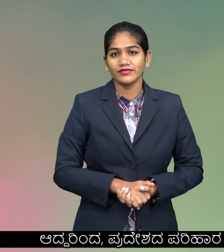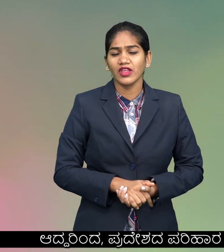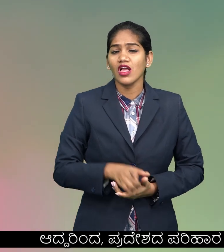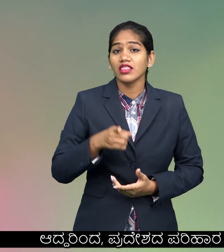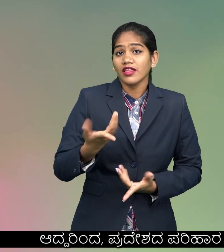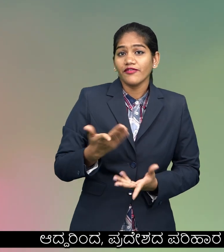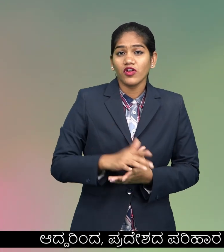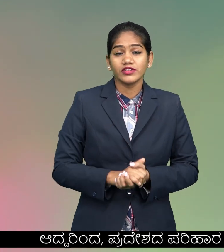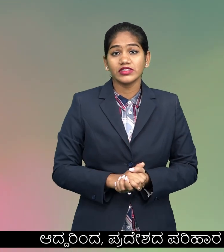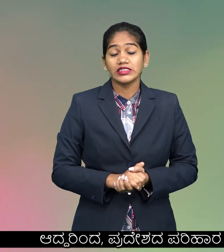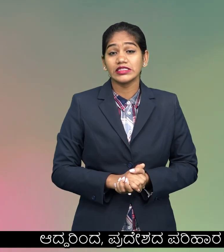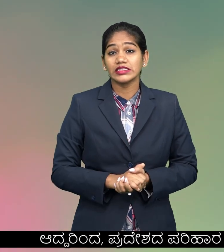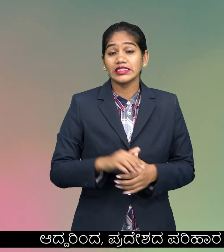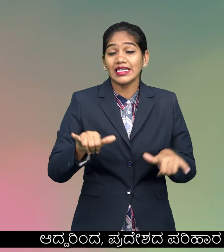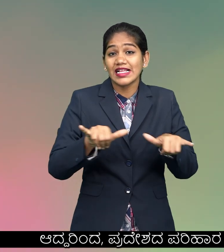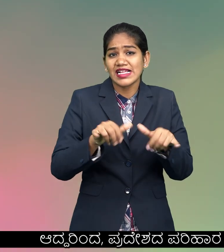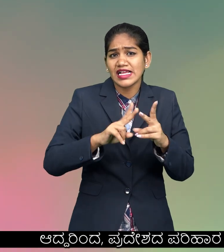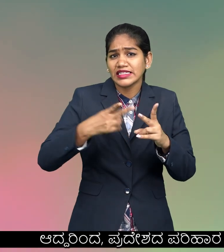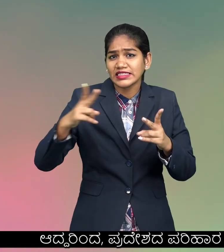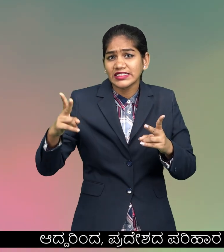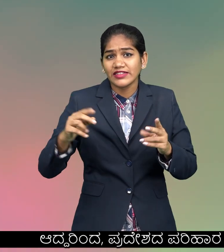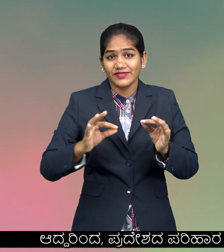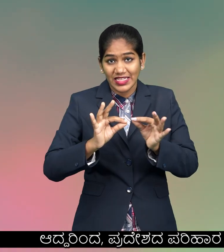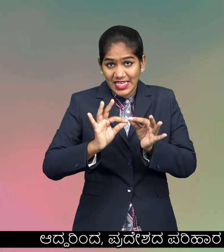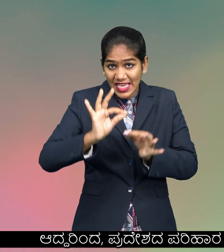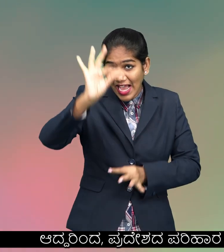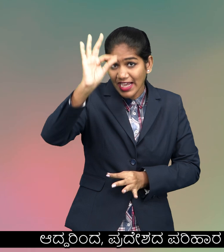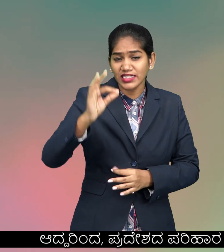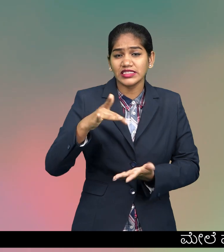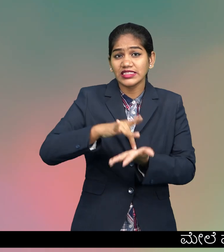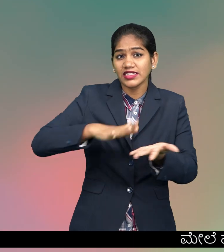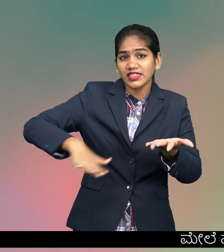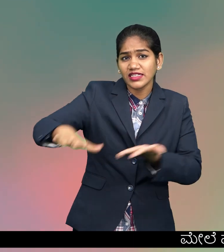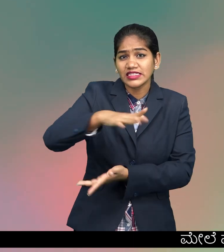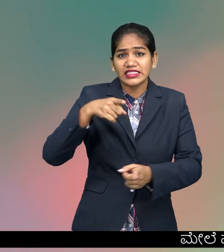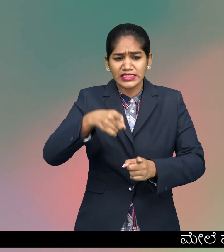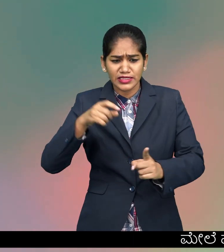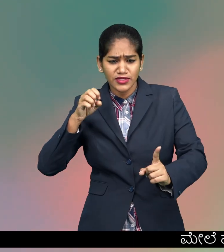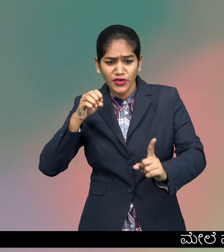ಆದ್ದರಿಂದ ಪ್ರದೇಶದ ಪರಿಹಾರವು ಅಥವಾ ಎತ್ತರವು ಪ್ರದೇಶದ ಹವಾಮಾನ ಮೇಲೆ ಪ್ರಭಾವ ಬೀರುತ್ತದೆ.